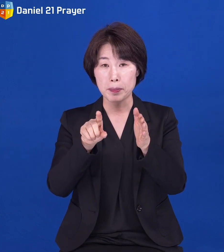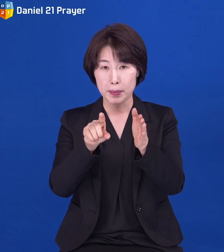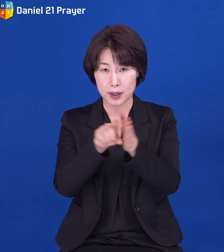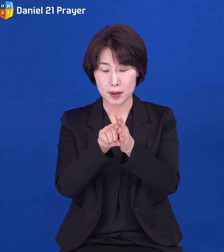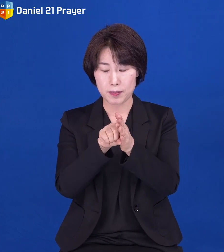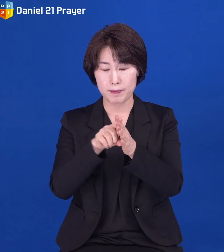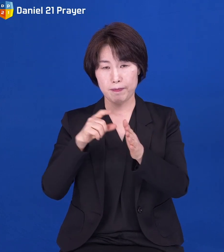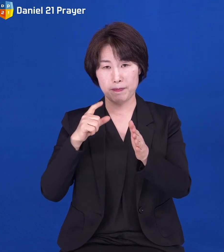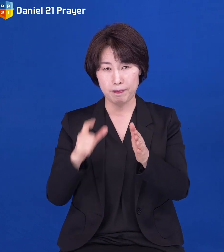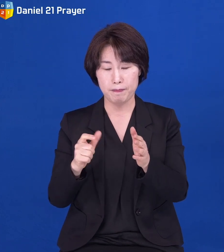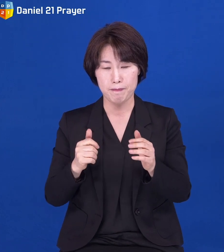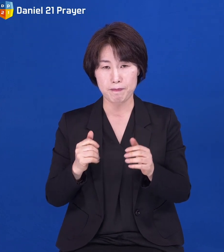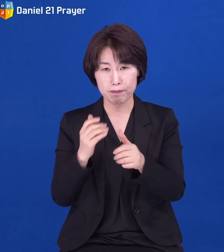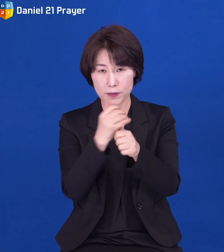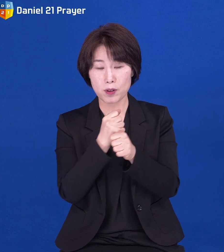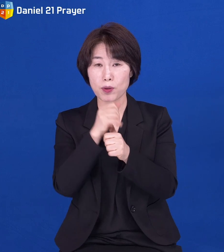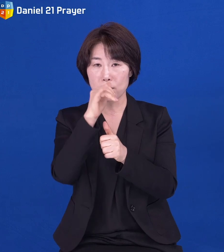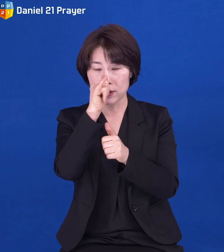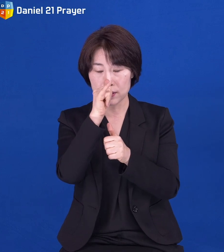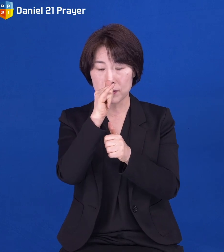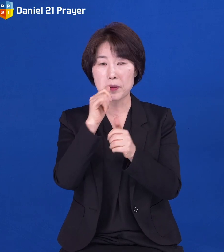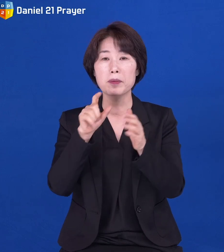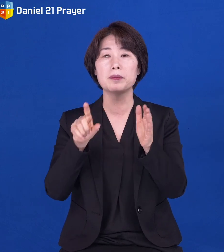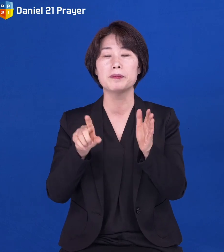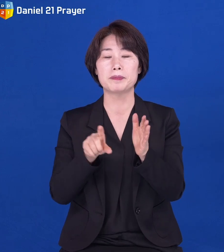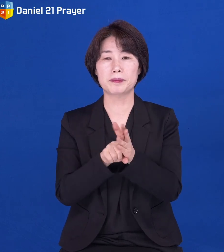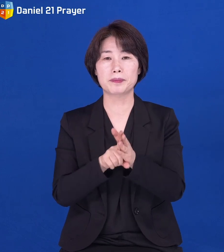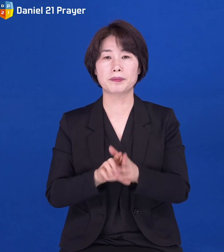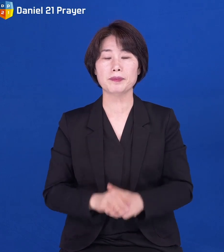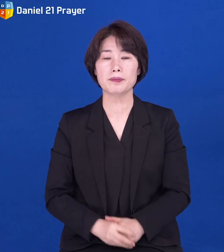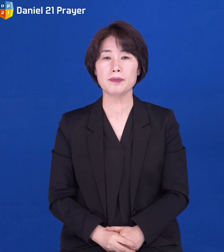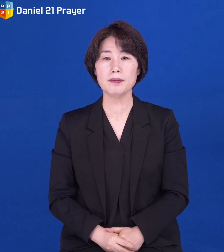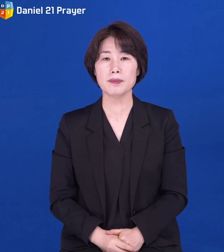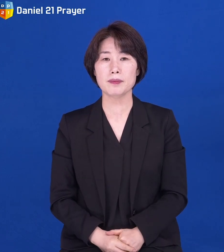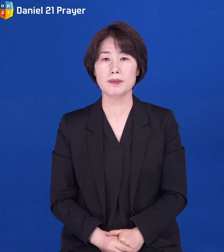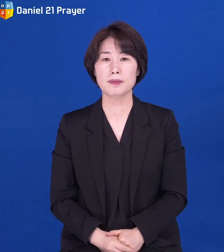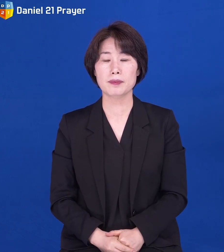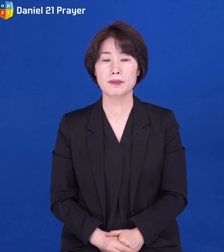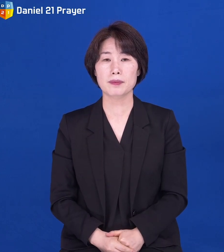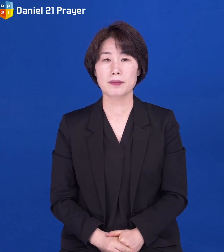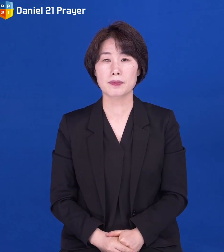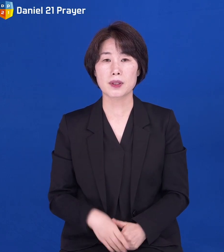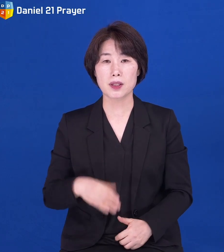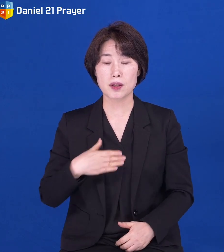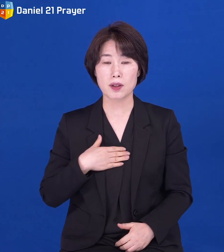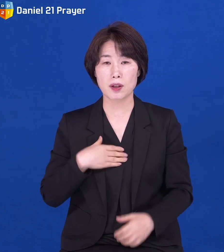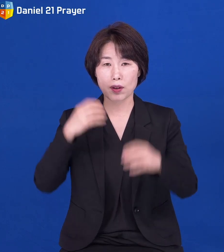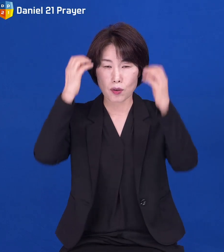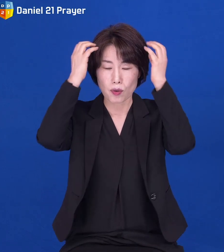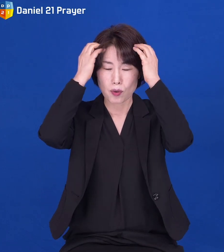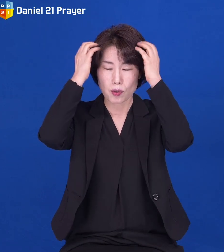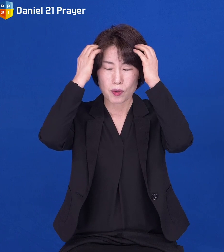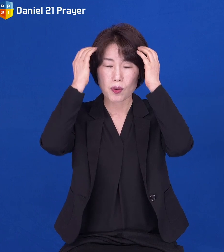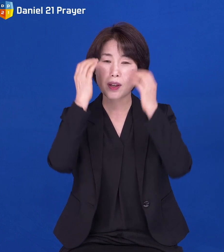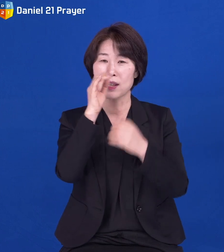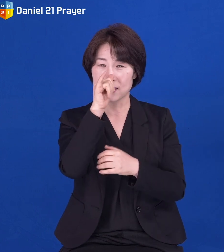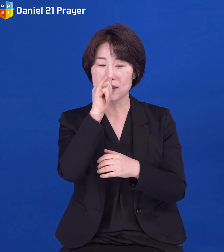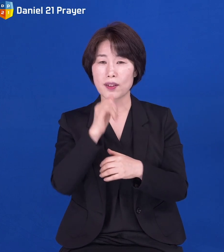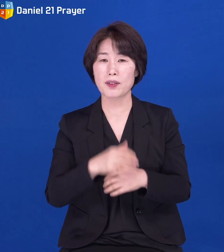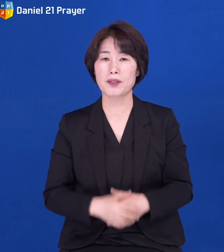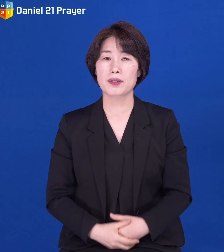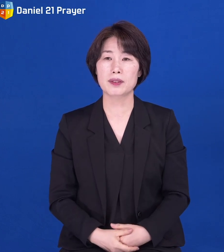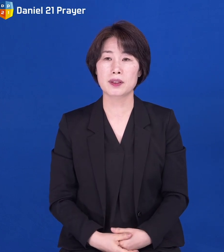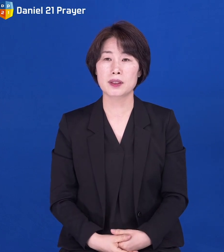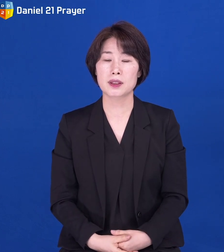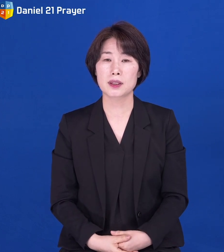올 수 있었던 것 같습니다. 그렇기 때문에 이제 저의 많은 또 시련들이 있었어요. 제가